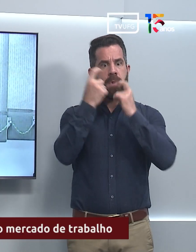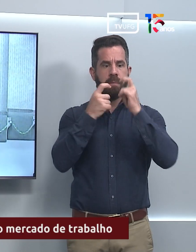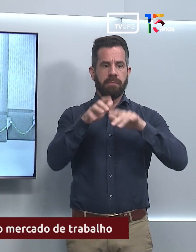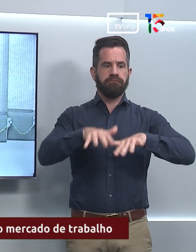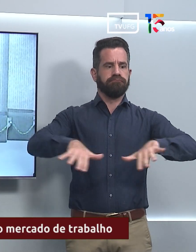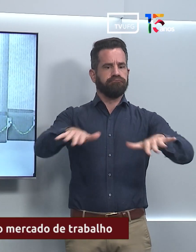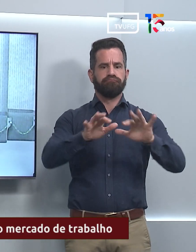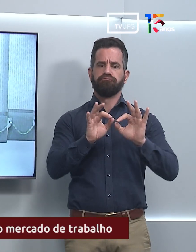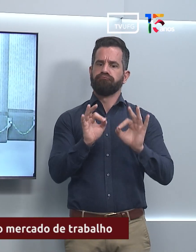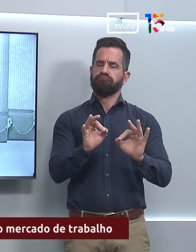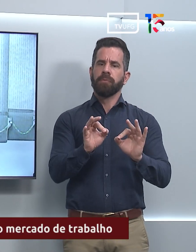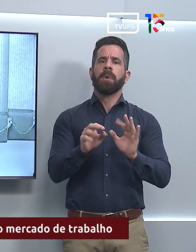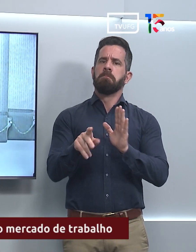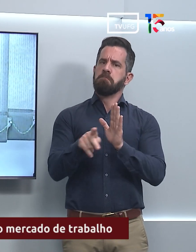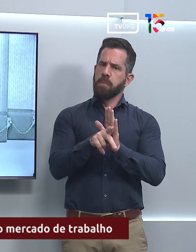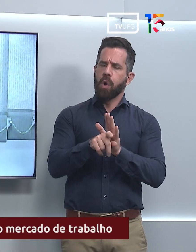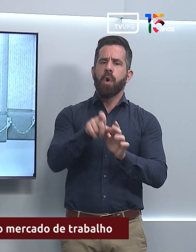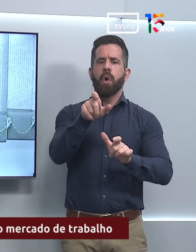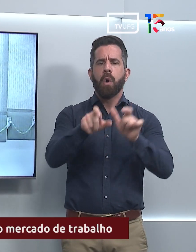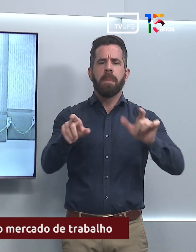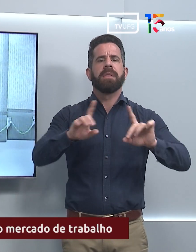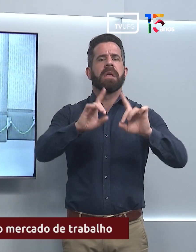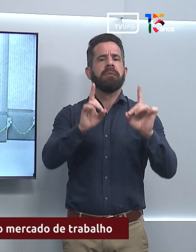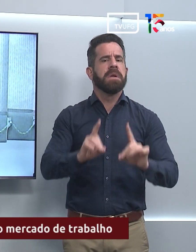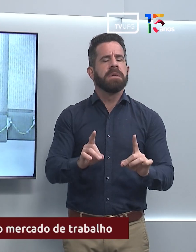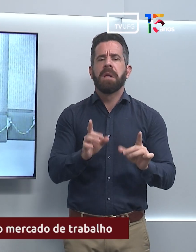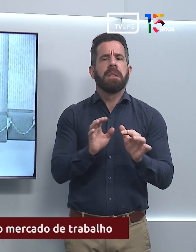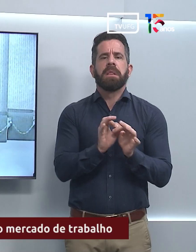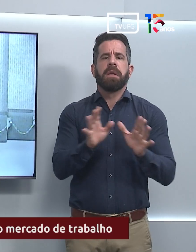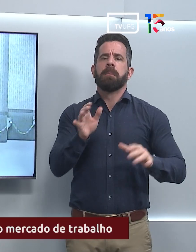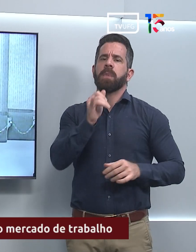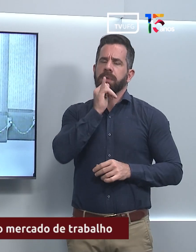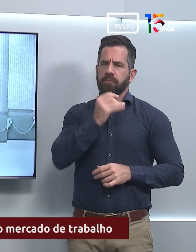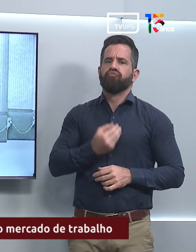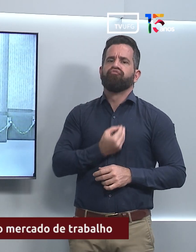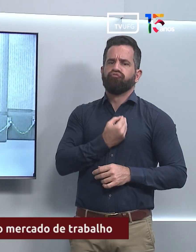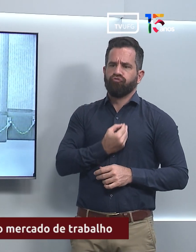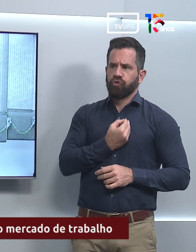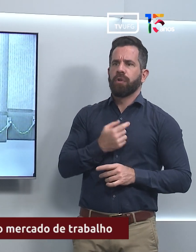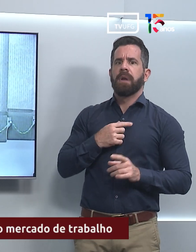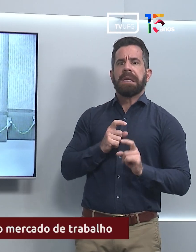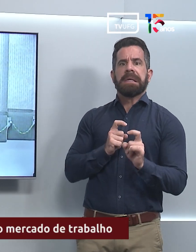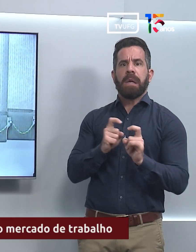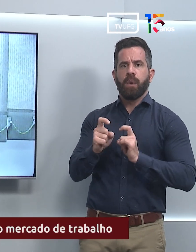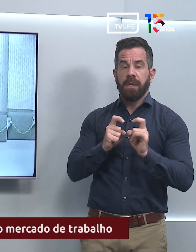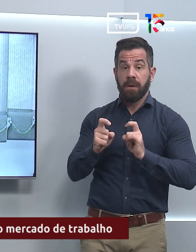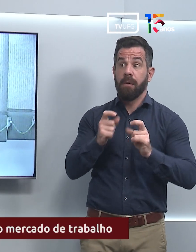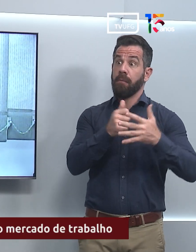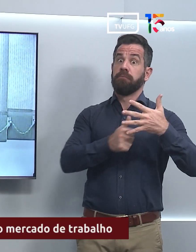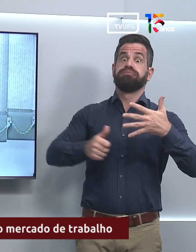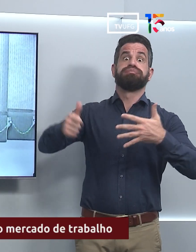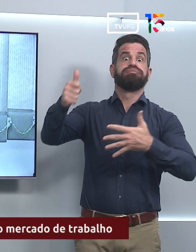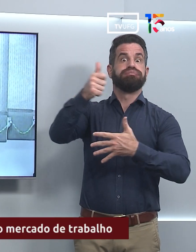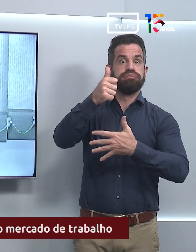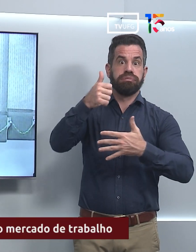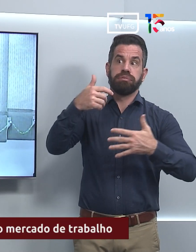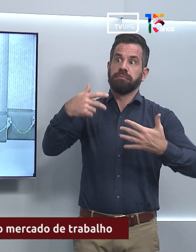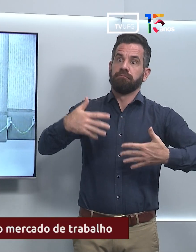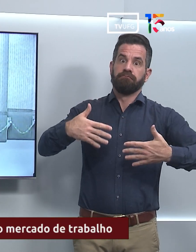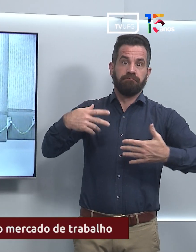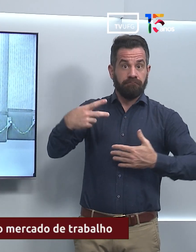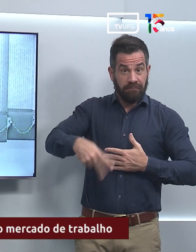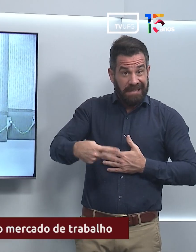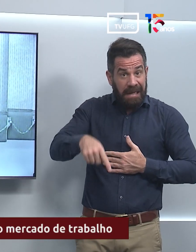com deficiência, seja a deficiência qual for. Tivemos uma reunião em que a alta gestão chamou as pessoas com deficiência